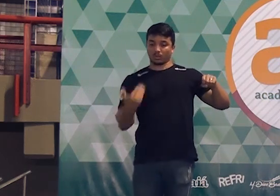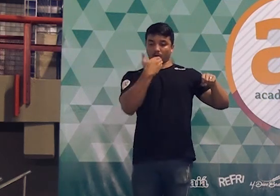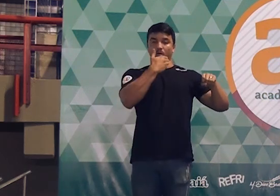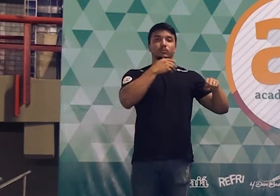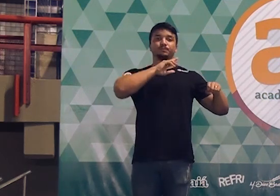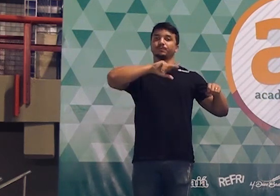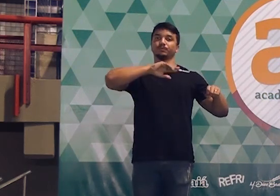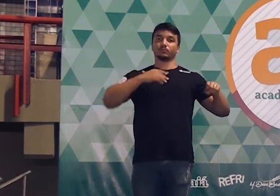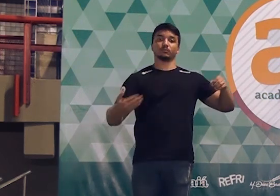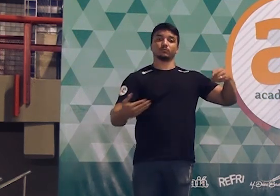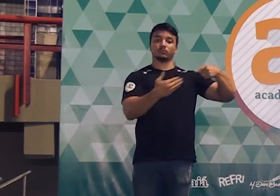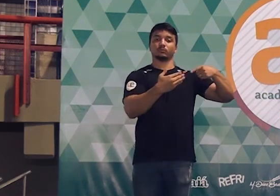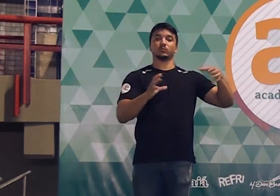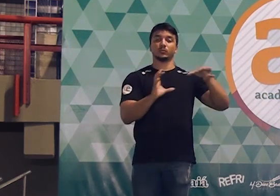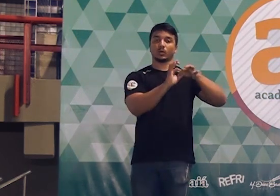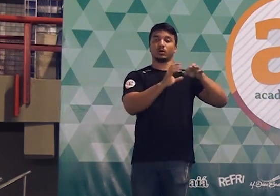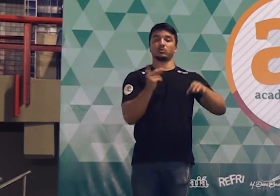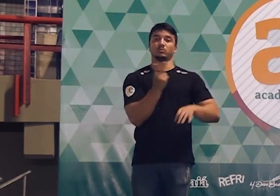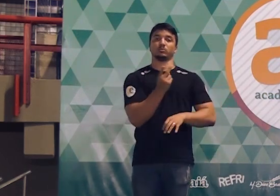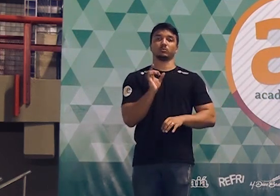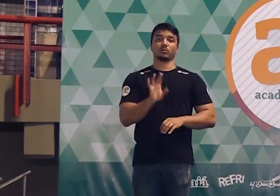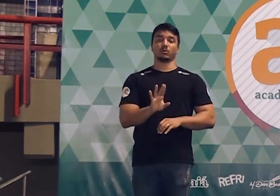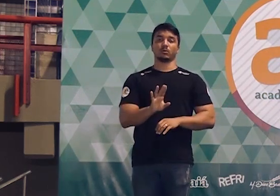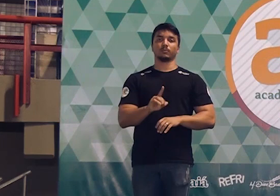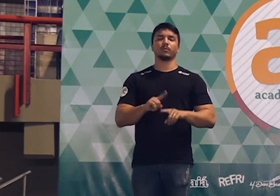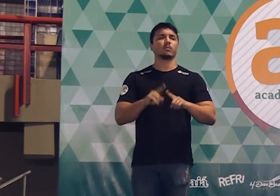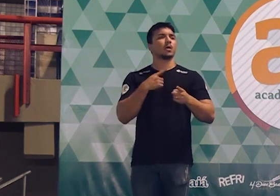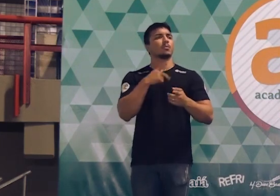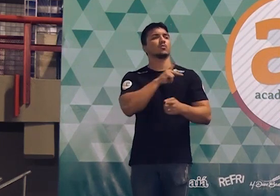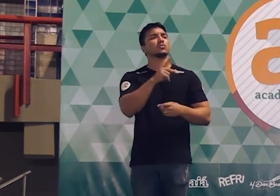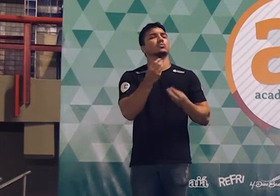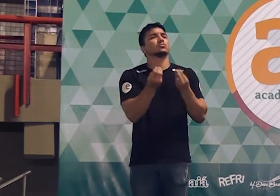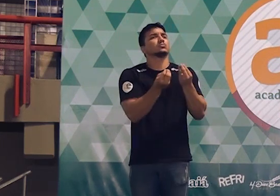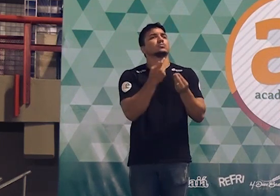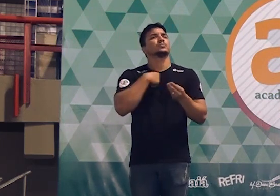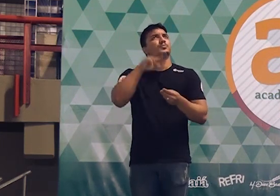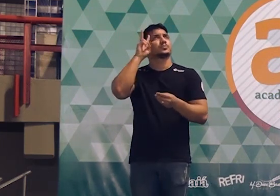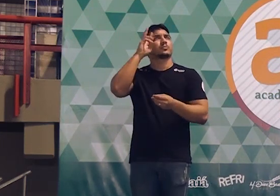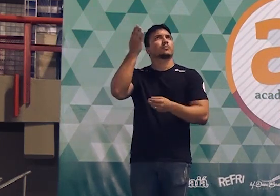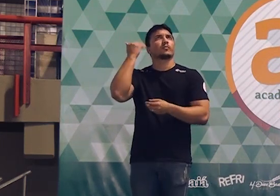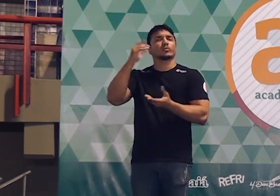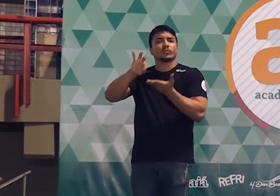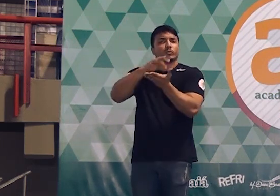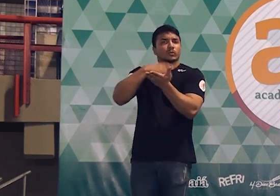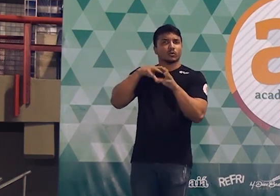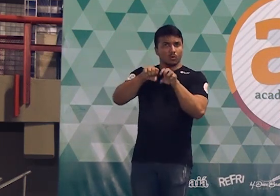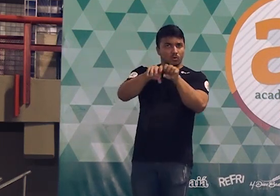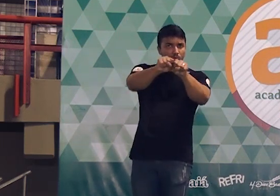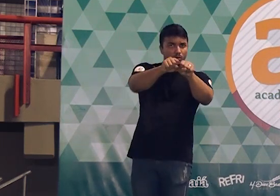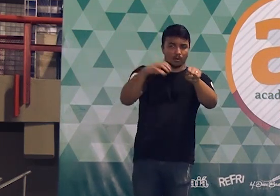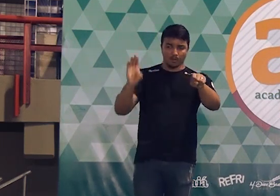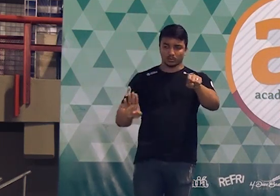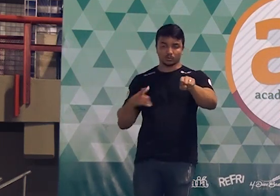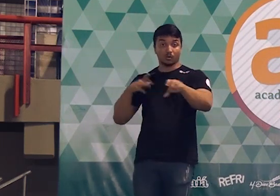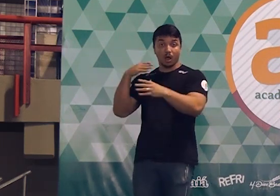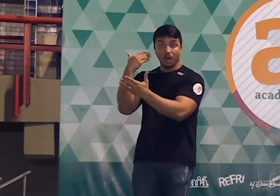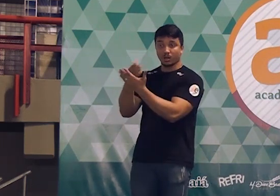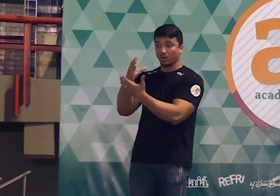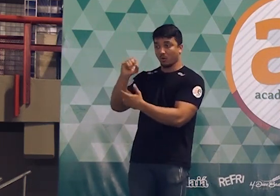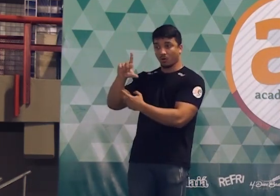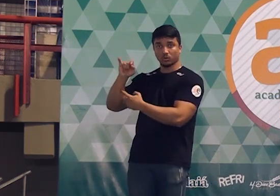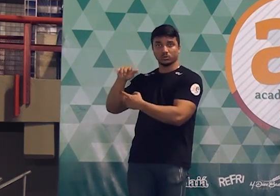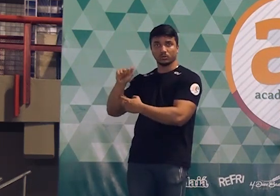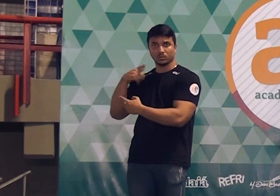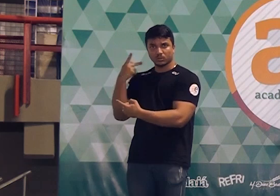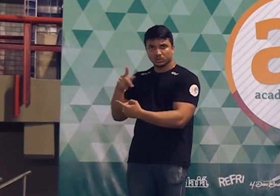de Portugal. Então, cuidado com isso. Mas, Trigueiro, me tira uma dúvida. Lá no Pacto Colonial, lá no Brasil Colônia, tinha indústria